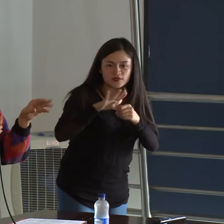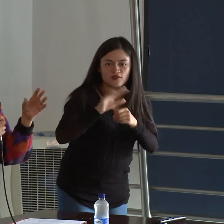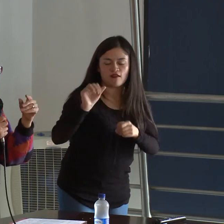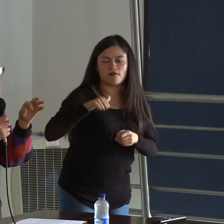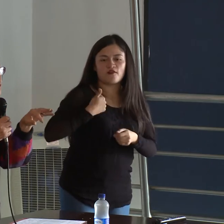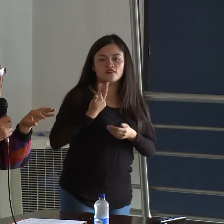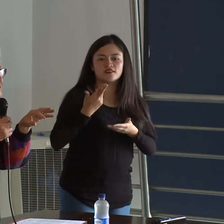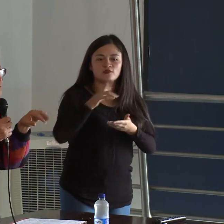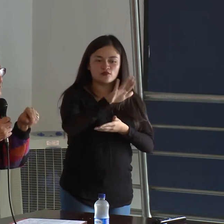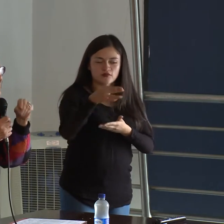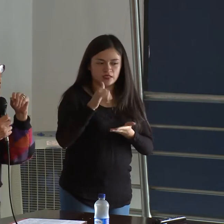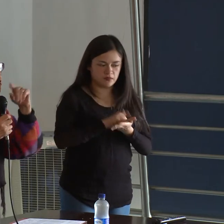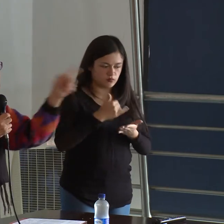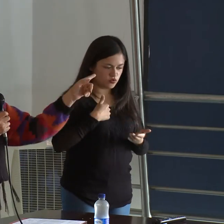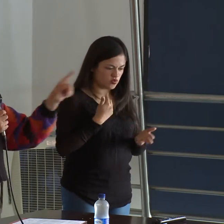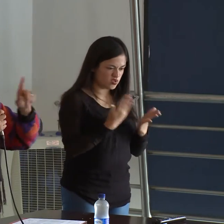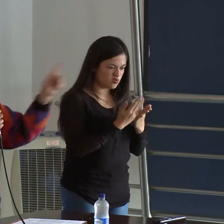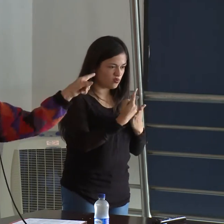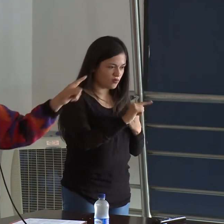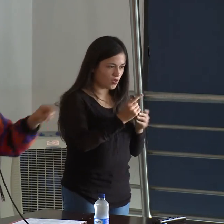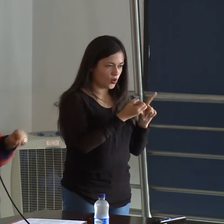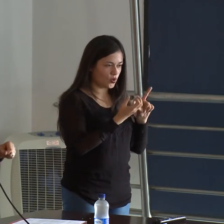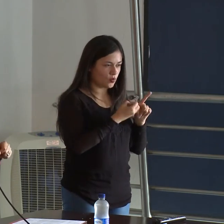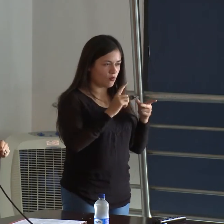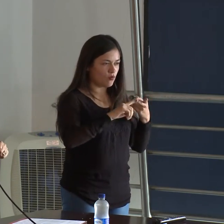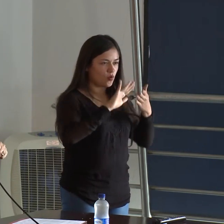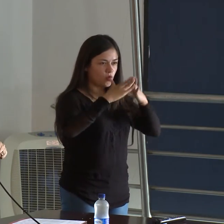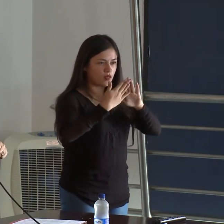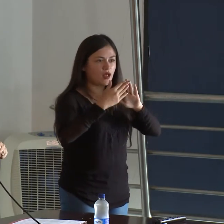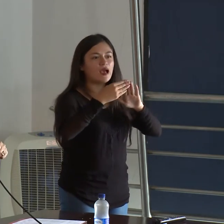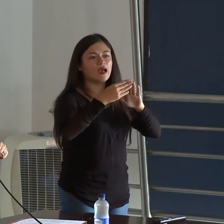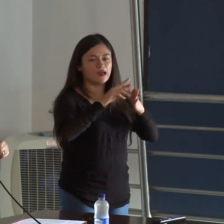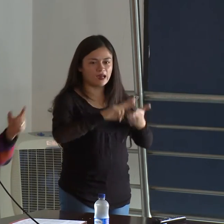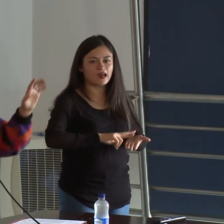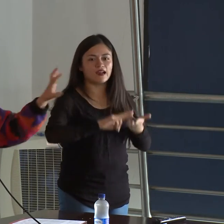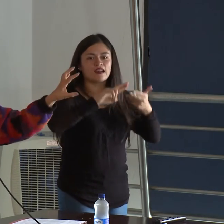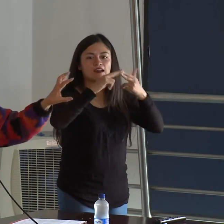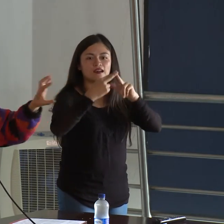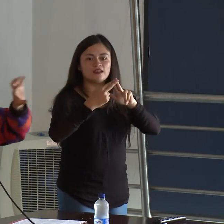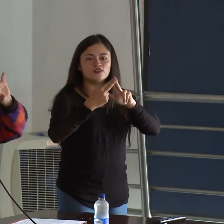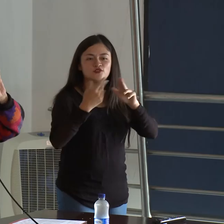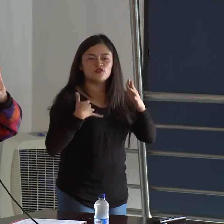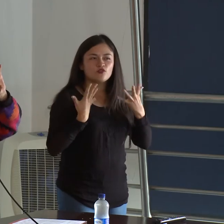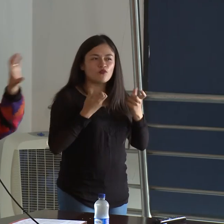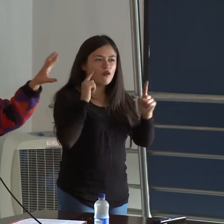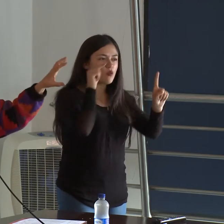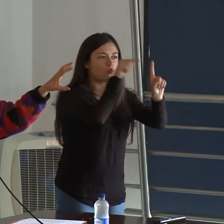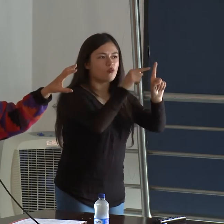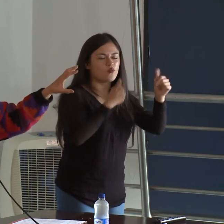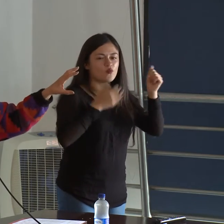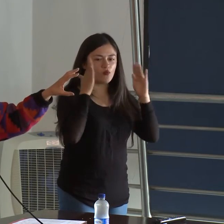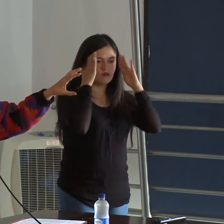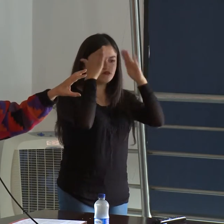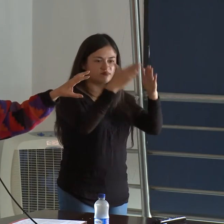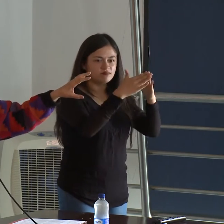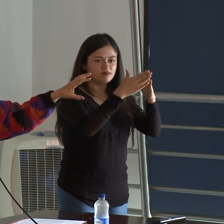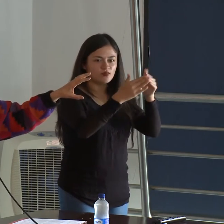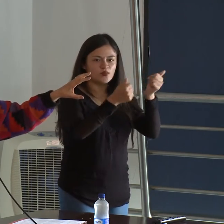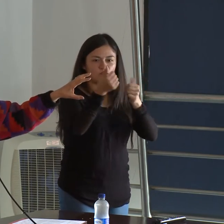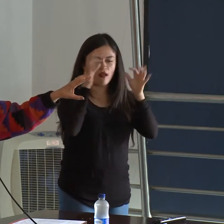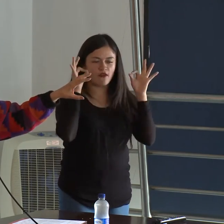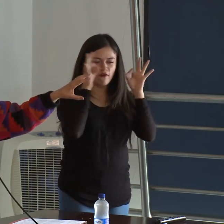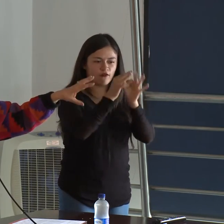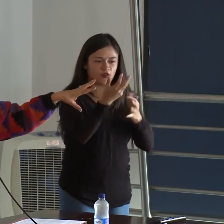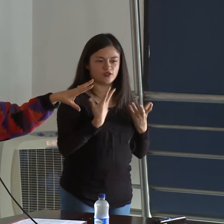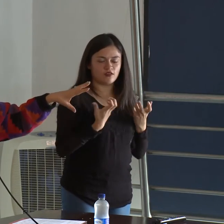lo que estudiamos y lo que hacemos y en la óptica de lo cual lo hacemos. ¿En qué óptica, en qué horizonte nos acercamos